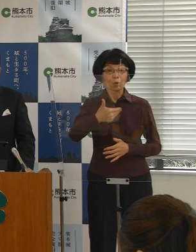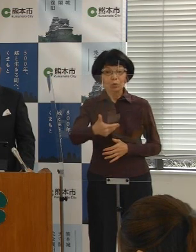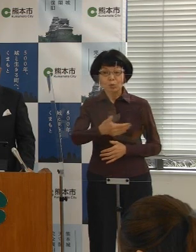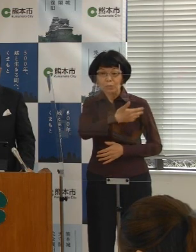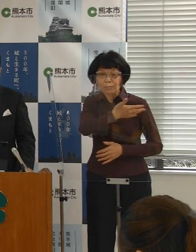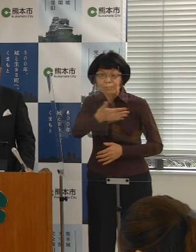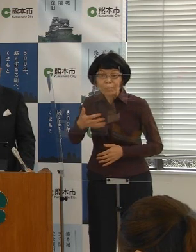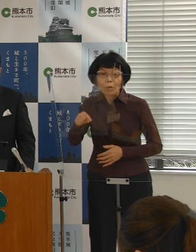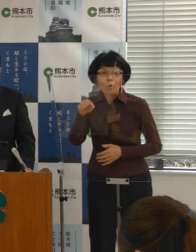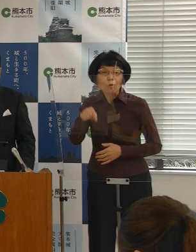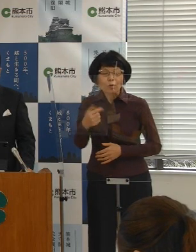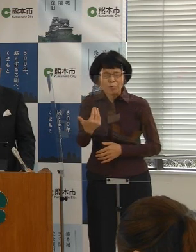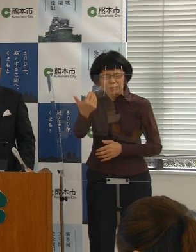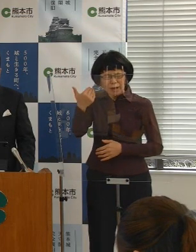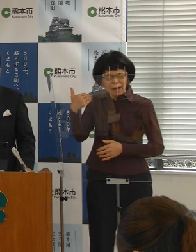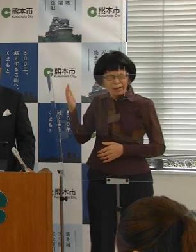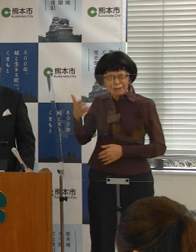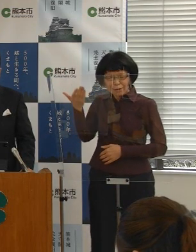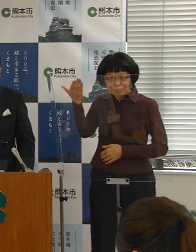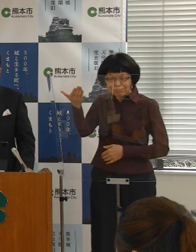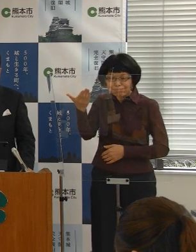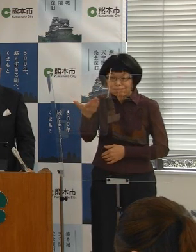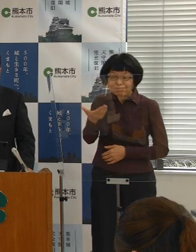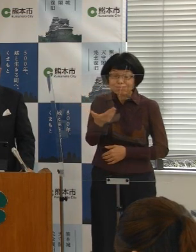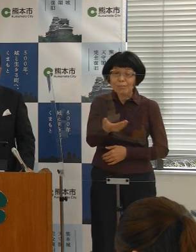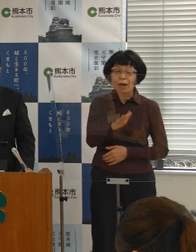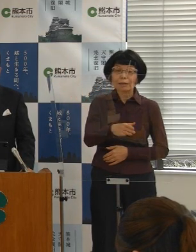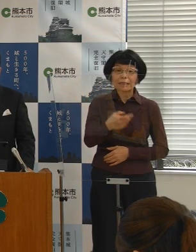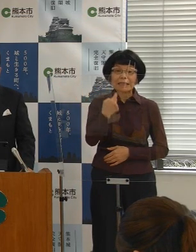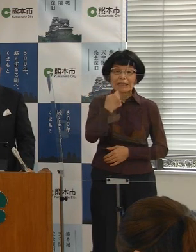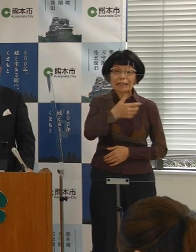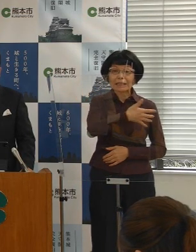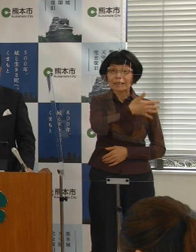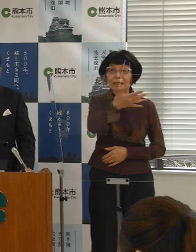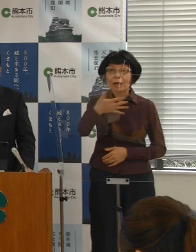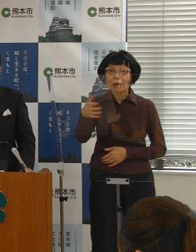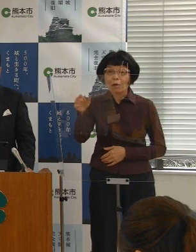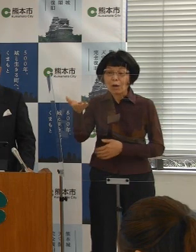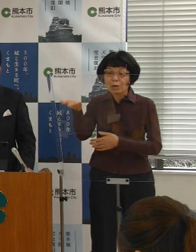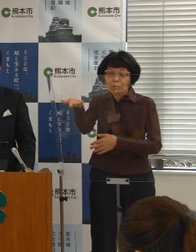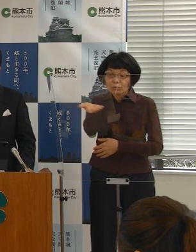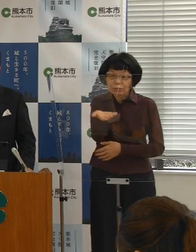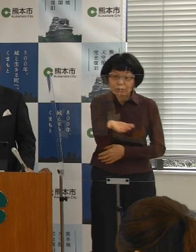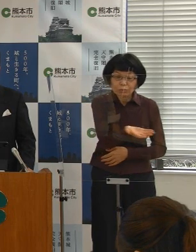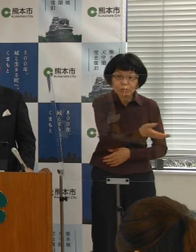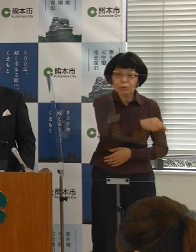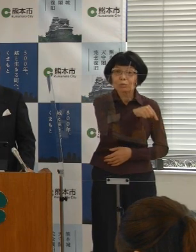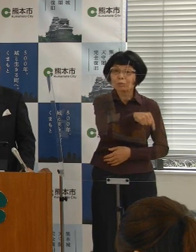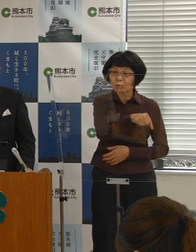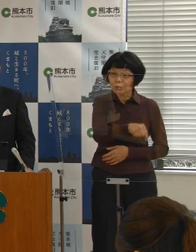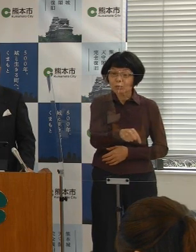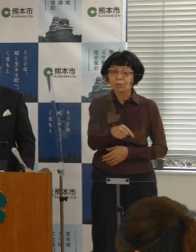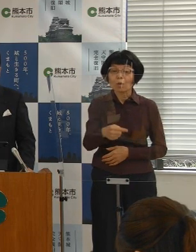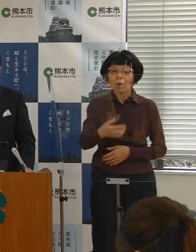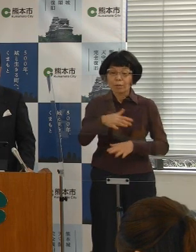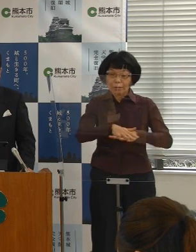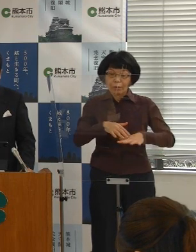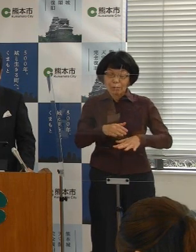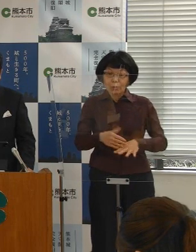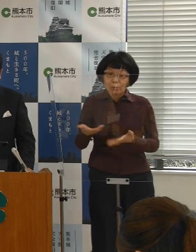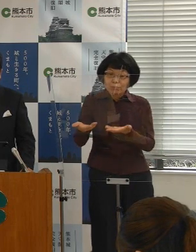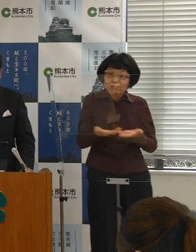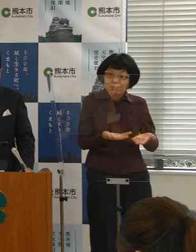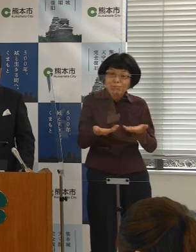くから受け継がれておりまして白川流域の灌漑用水群を形成をしております